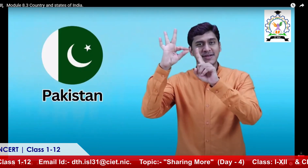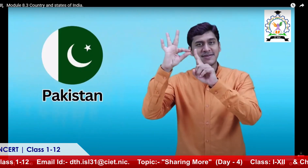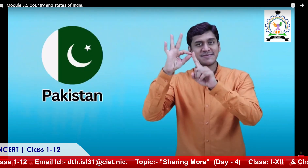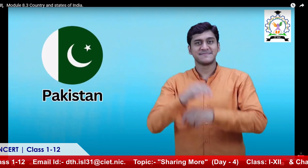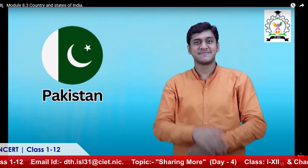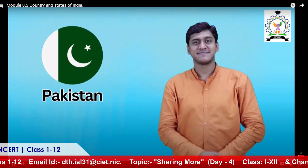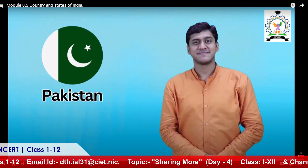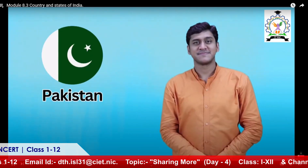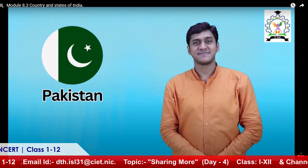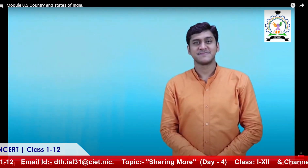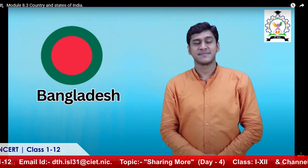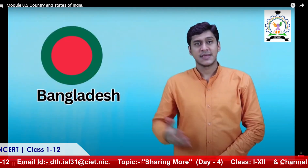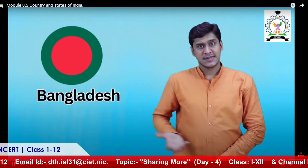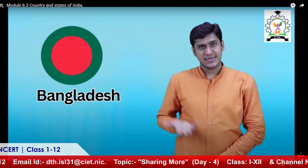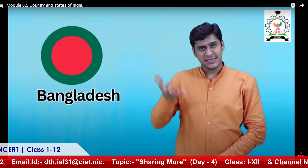पाकिस्तान,